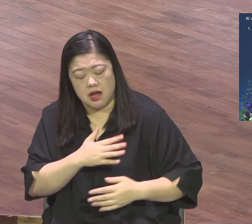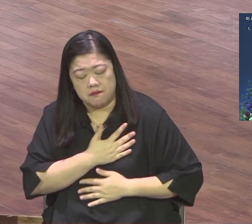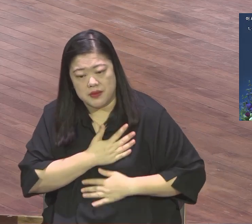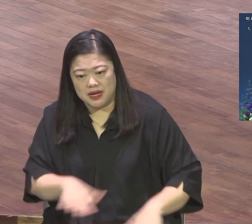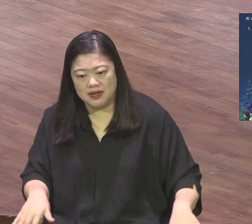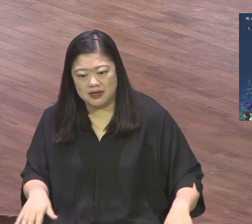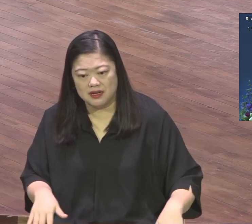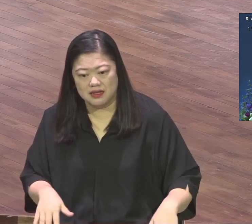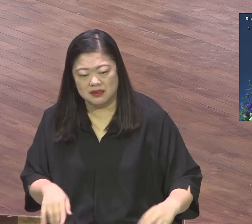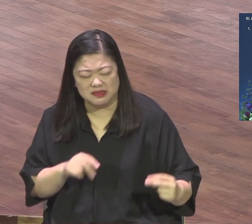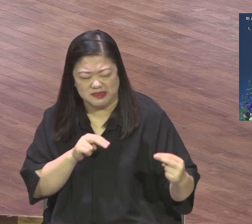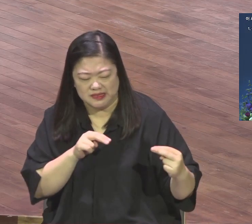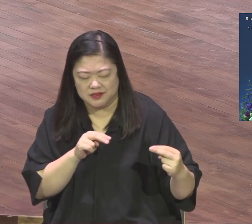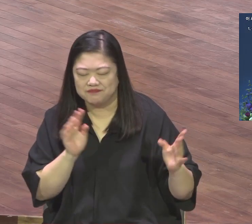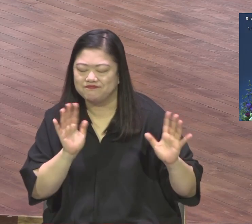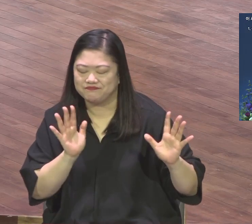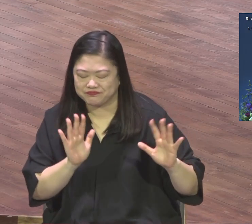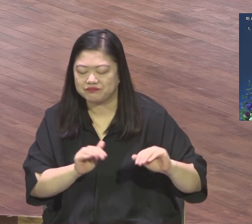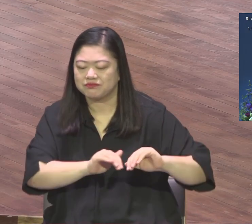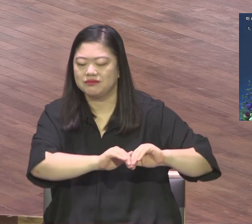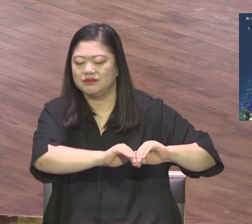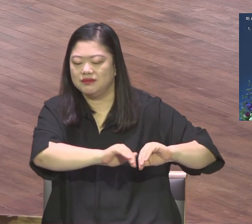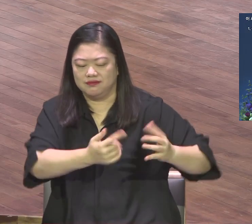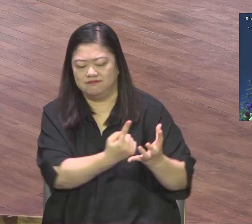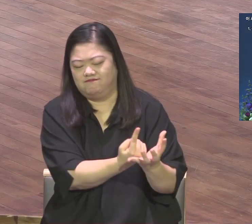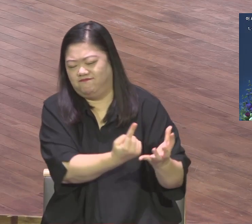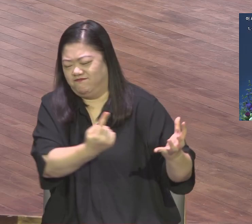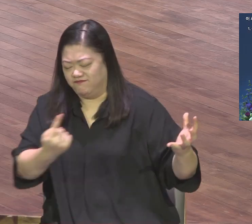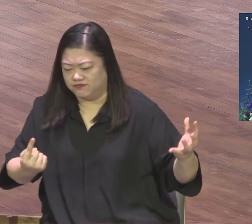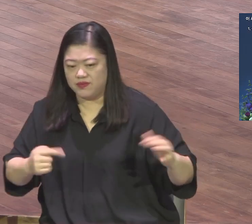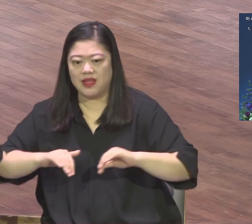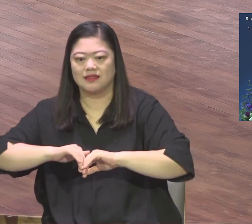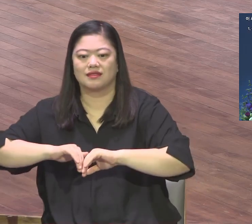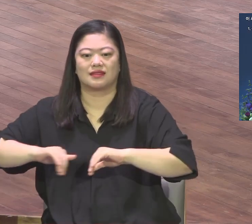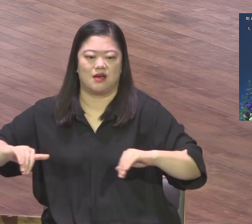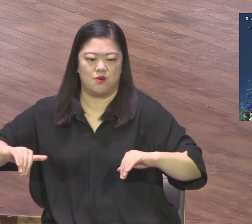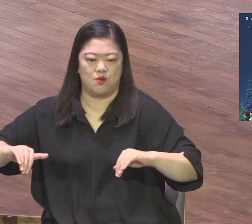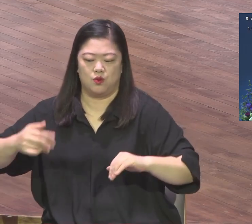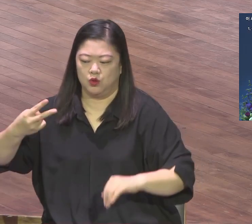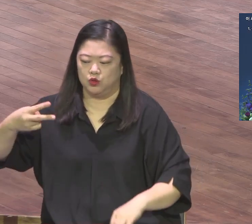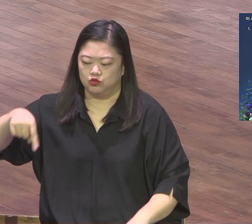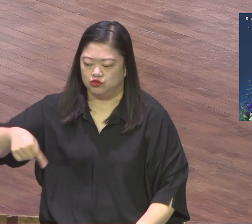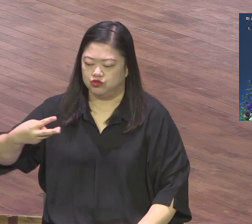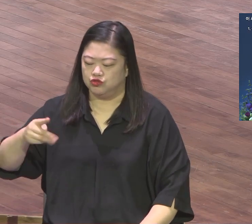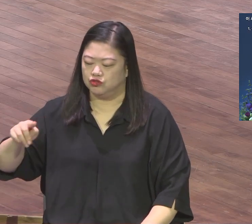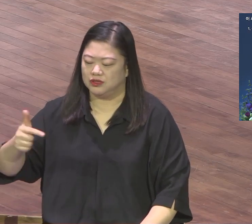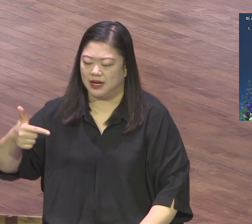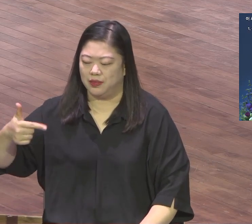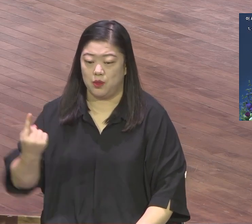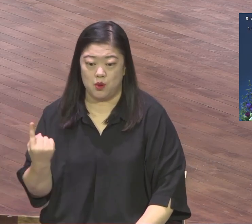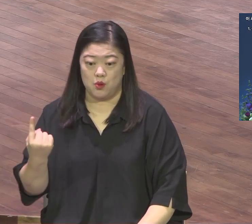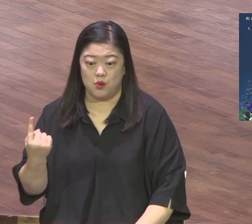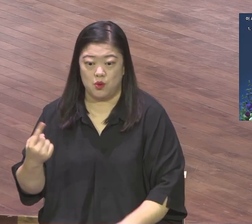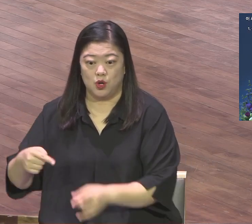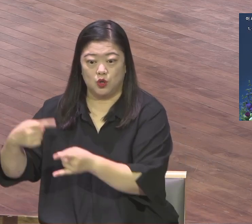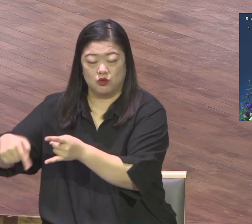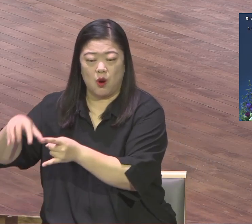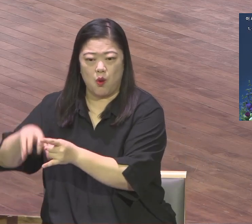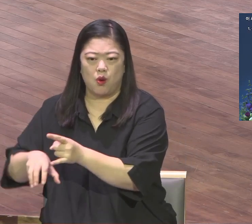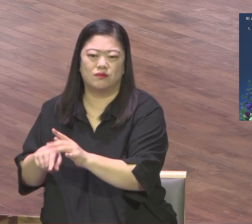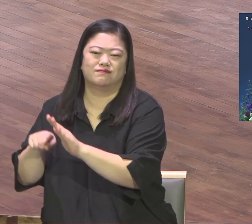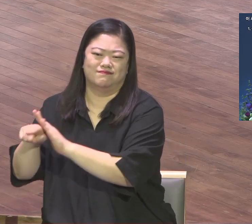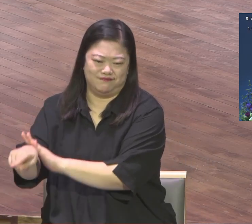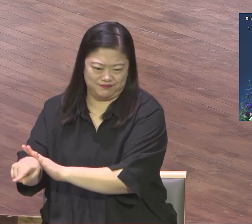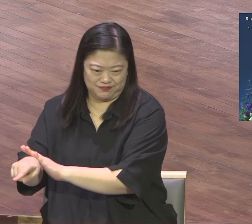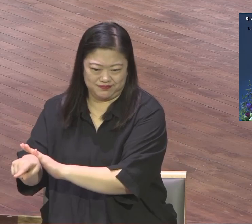조용히 그들을 떠나서 새로운 전략으로 현장을 파로 들어갔습니다. 그것이 바로 두란노 서원의 강론이에요. 이